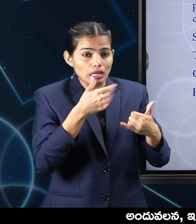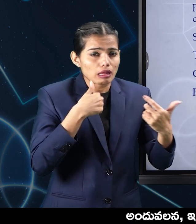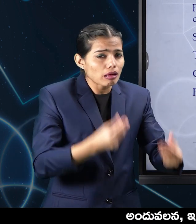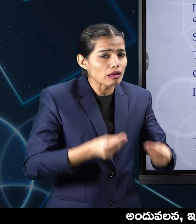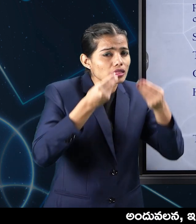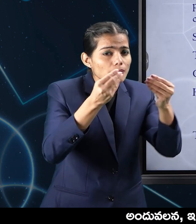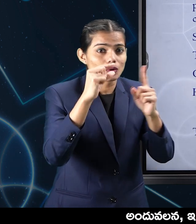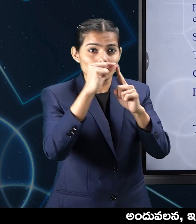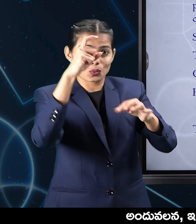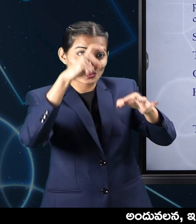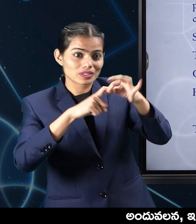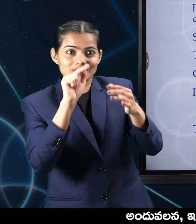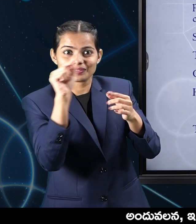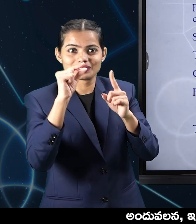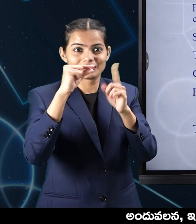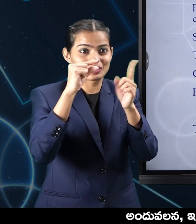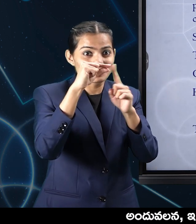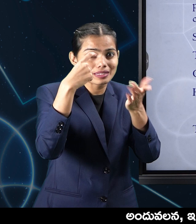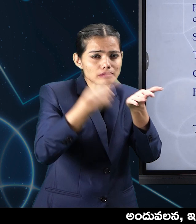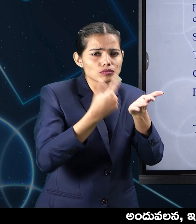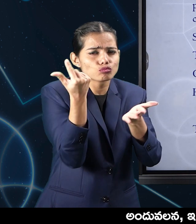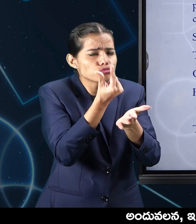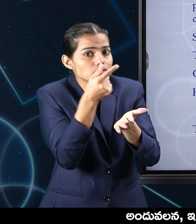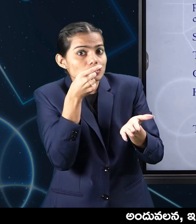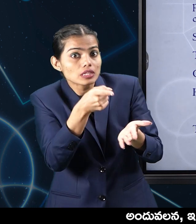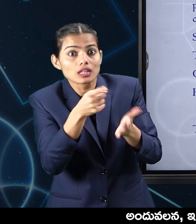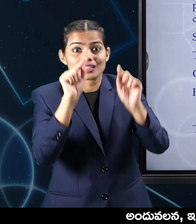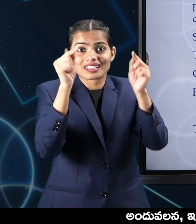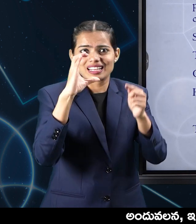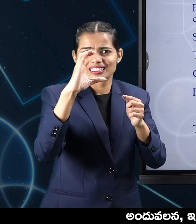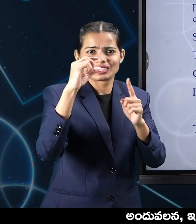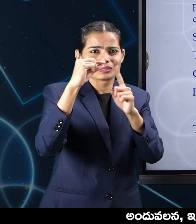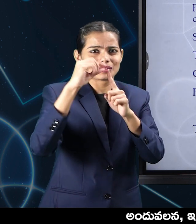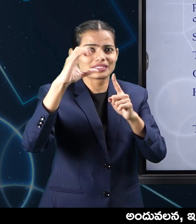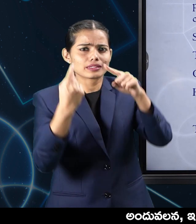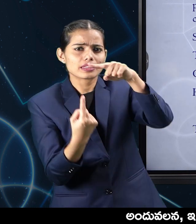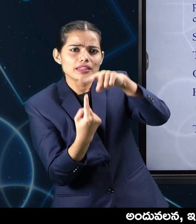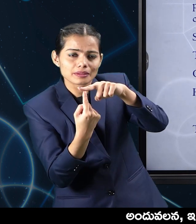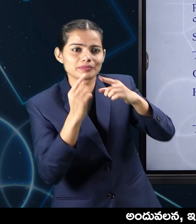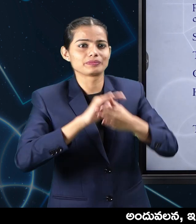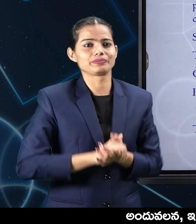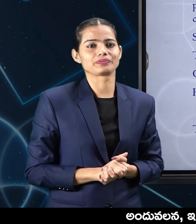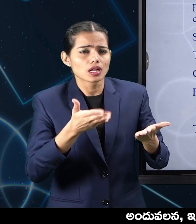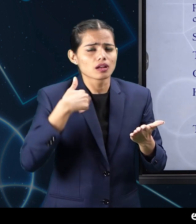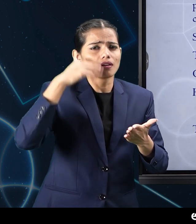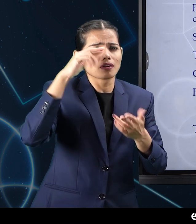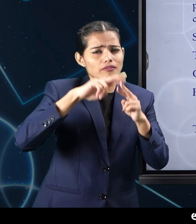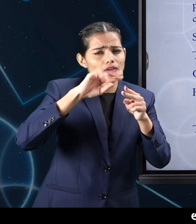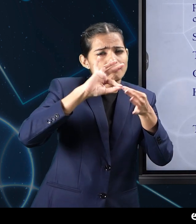అందువలన ఇది పీక్యూ పీఆర్ సిపి సిటిని ఉపయోగించి ఇస్తుంది. అందువల్ల